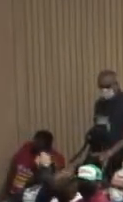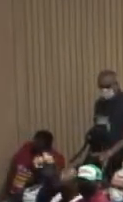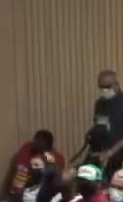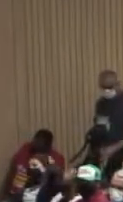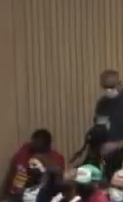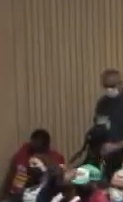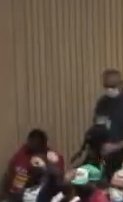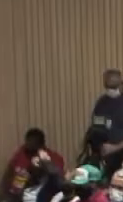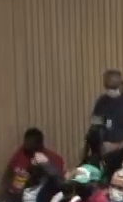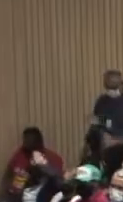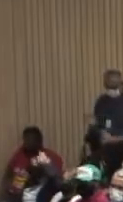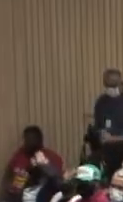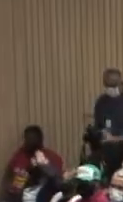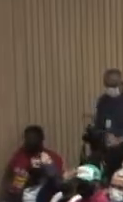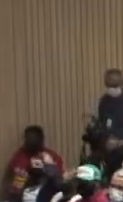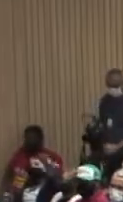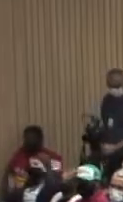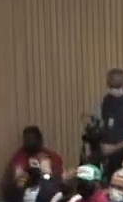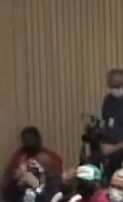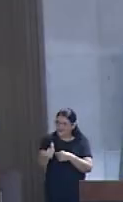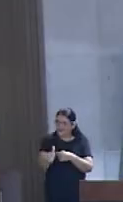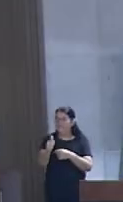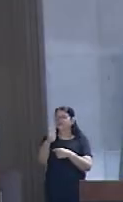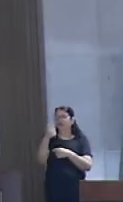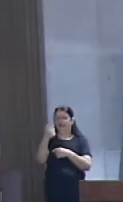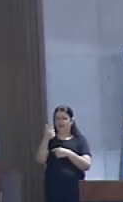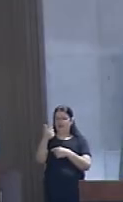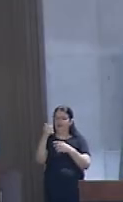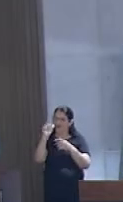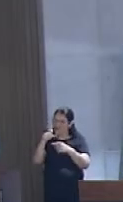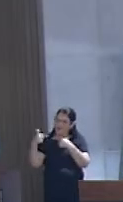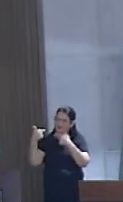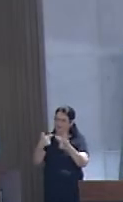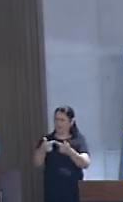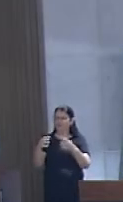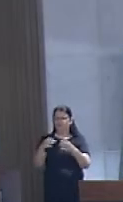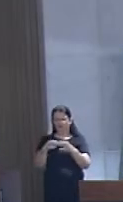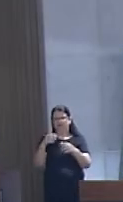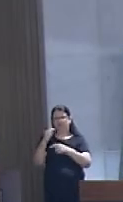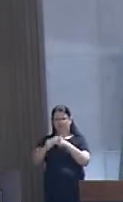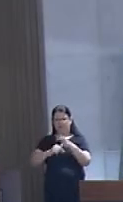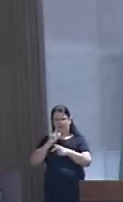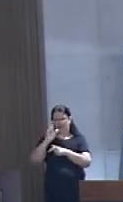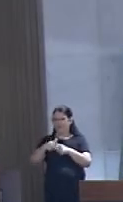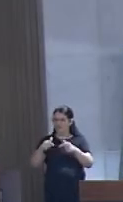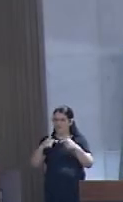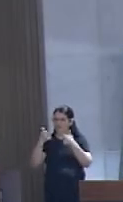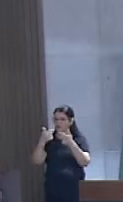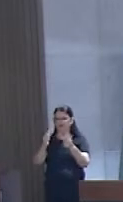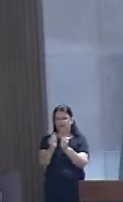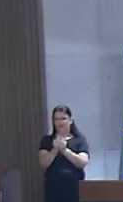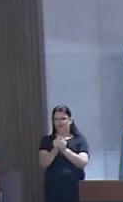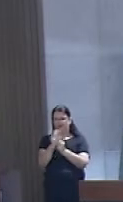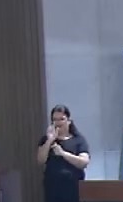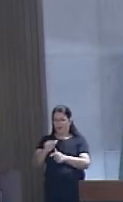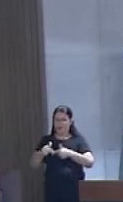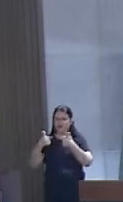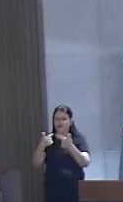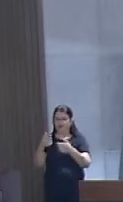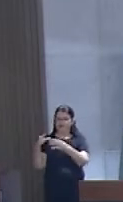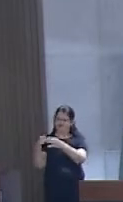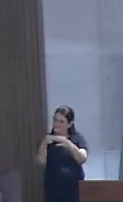nossos benefícios estejam analisados, é a luta da classe trabalhadora. É uma luta junta, é uma luta de